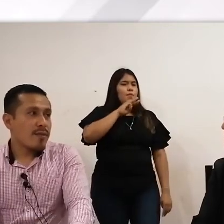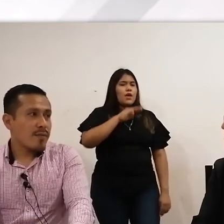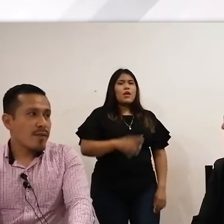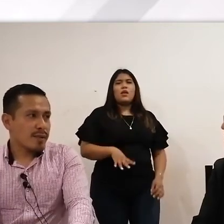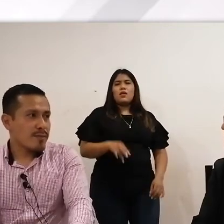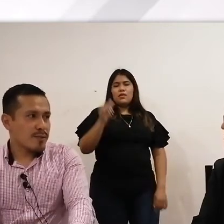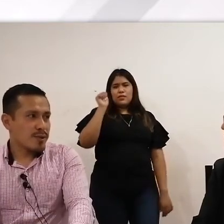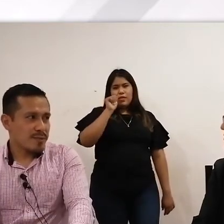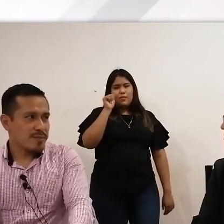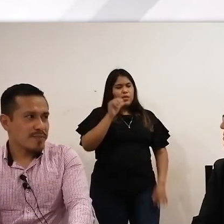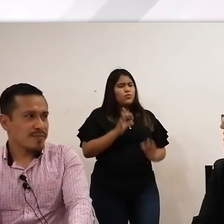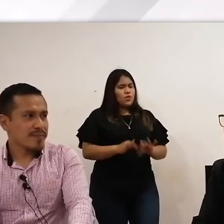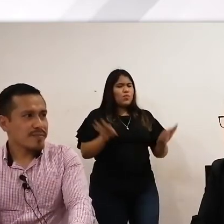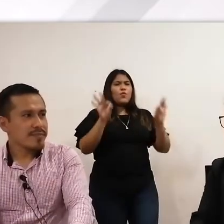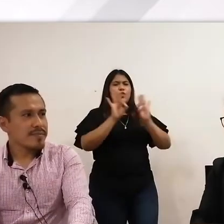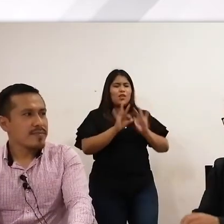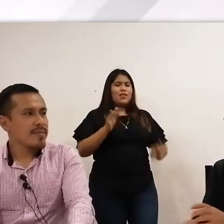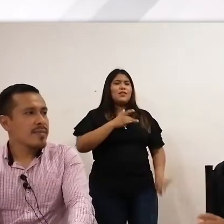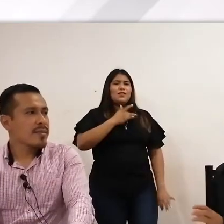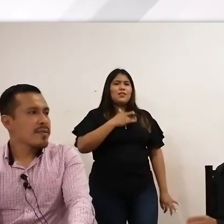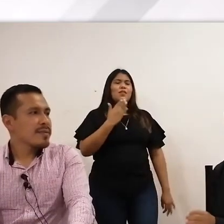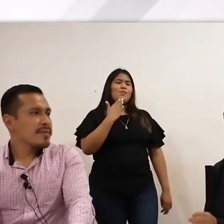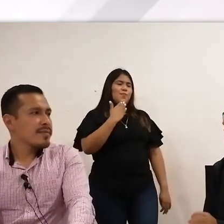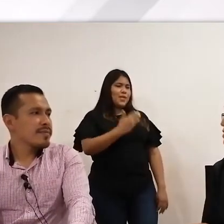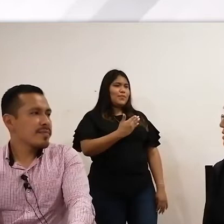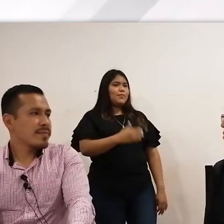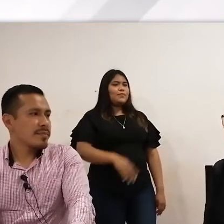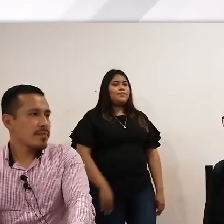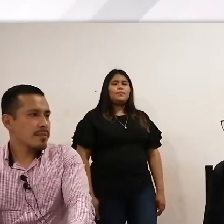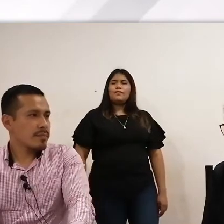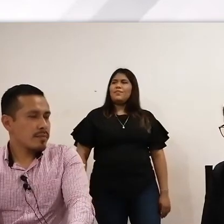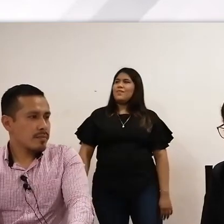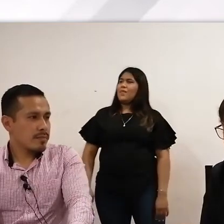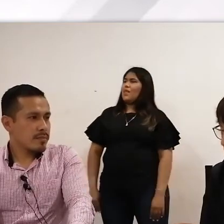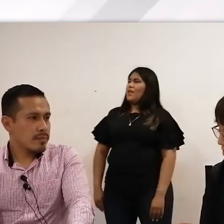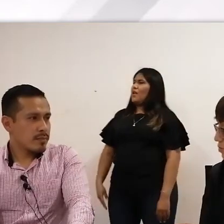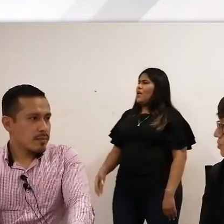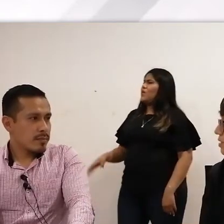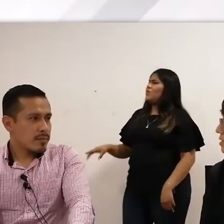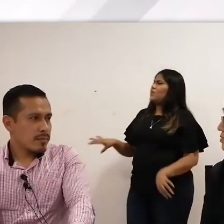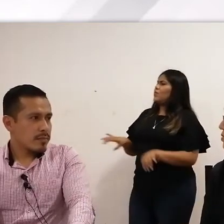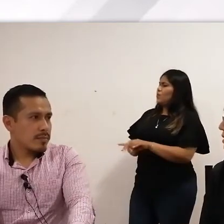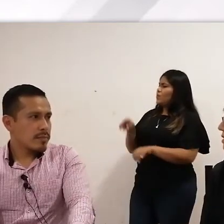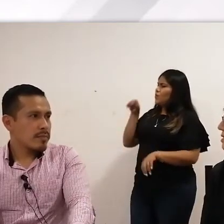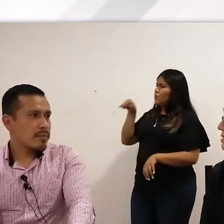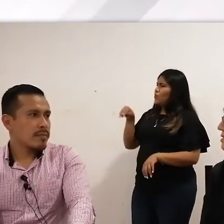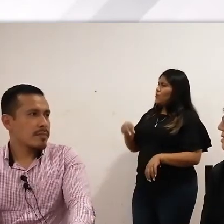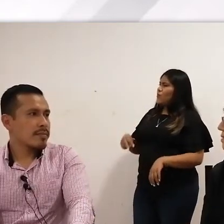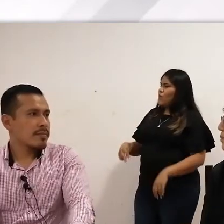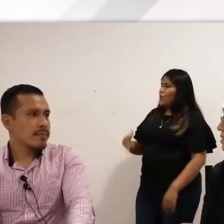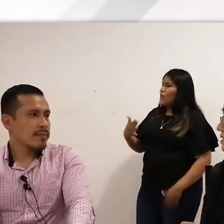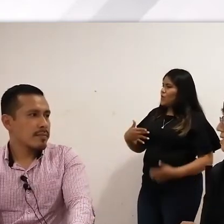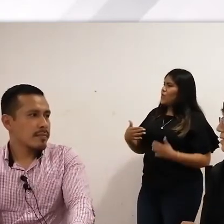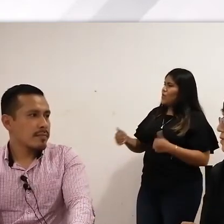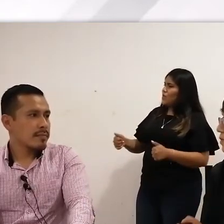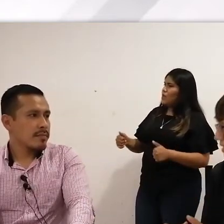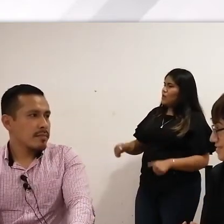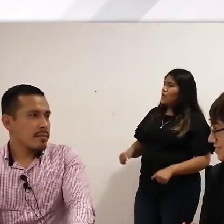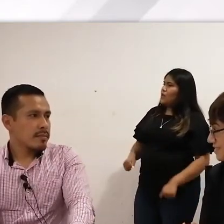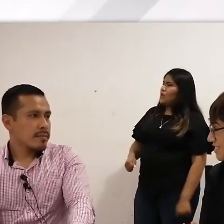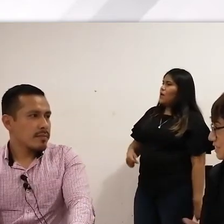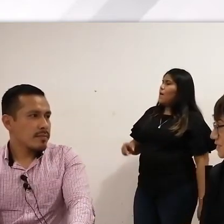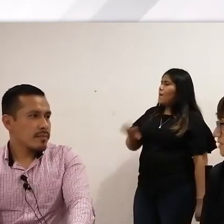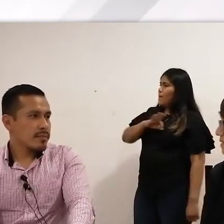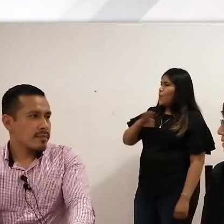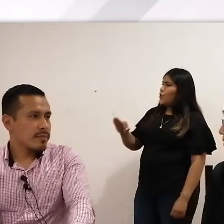que reconforta mucho. ¿Cómo identifica usted cuando uno de sus estudiantes puede